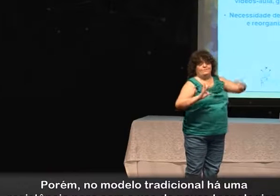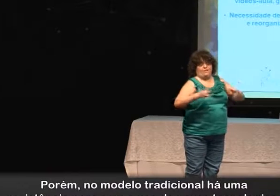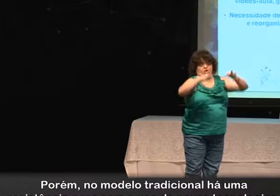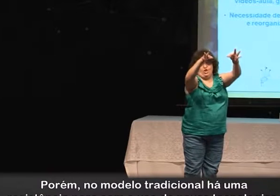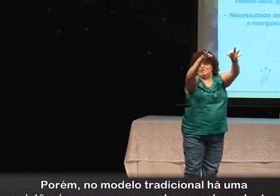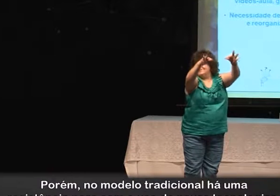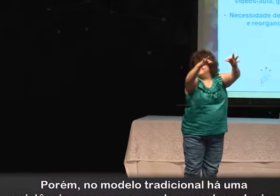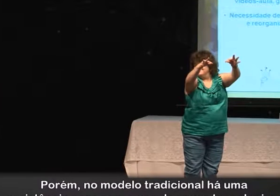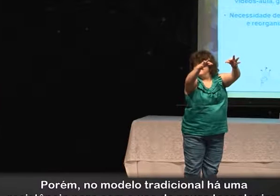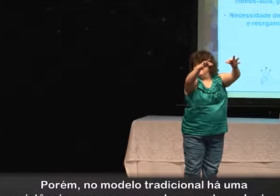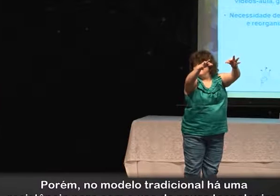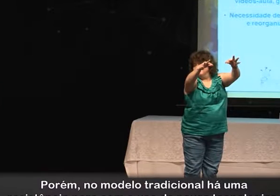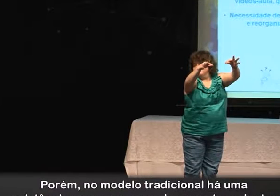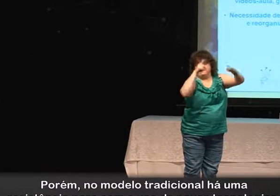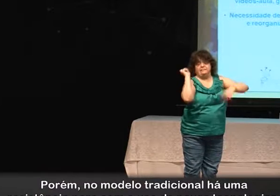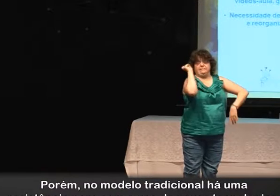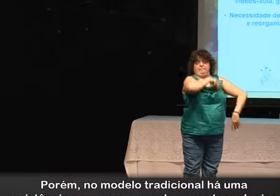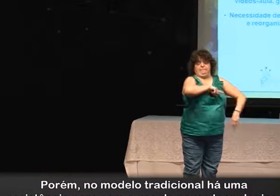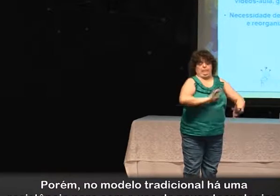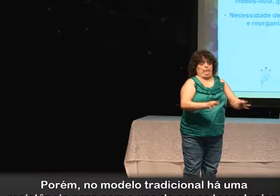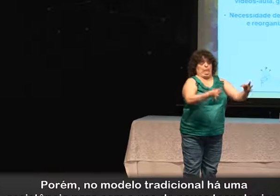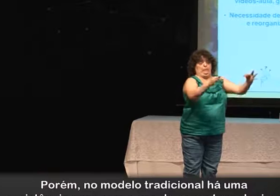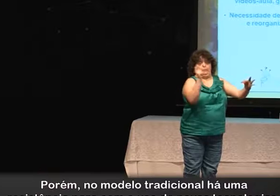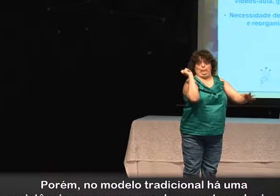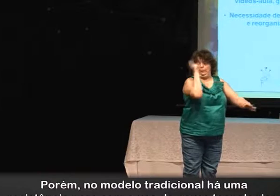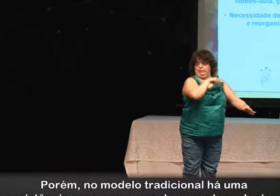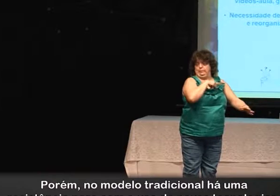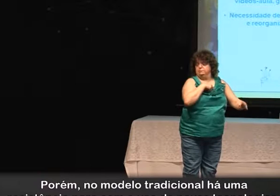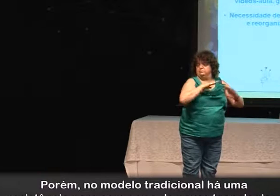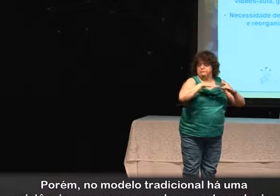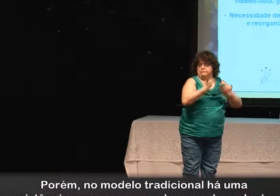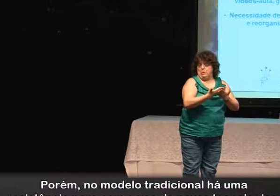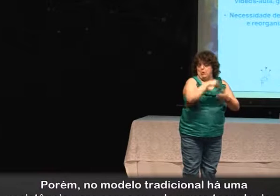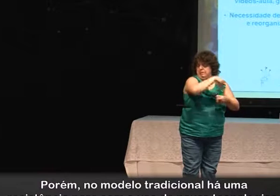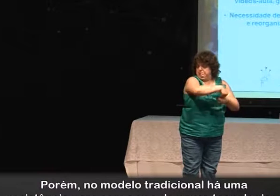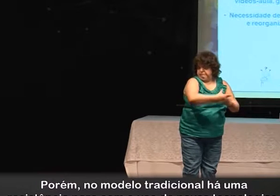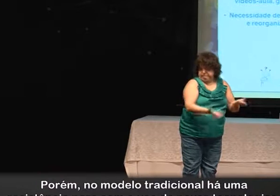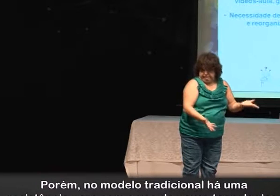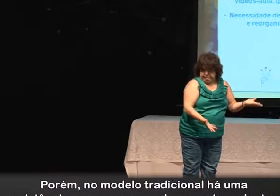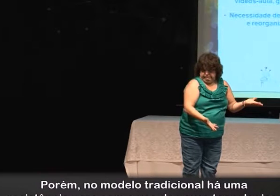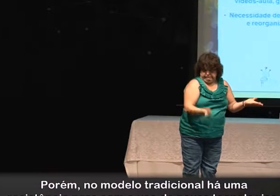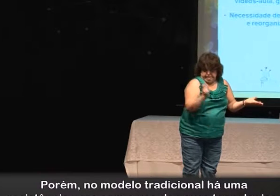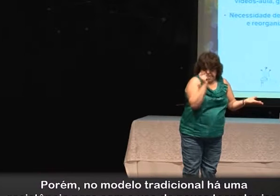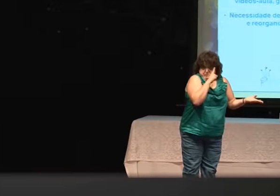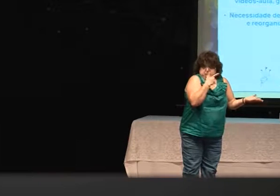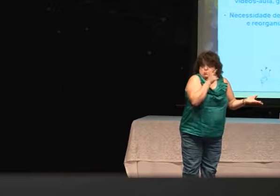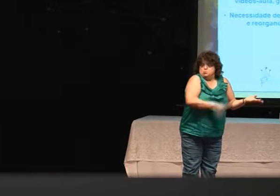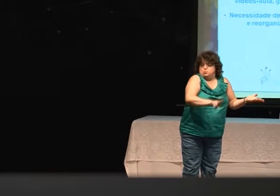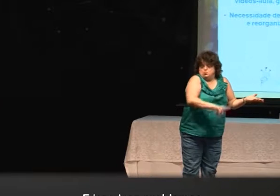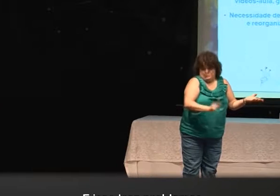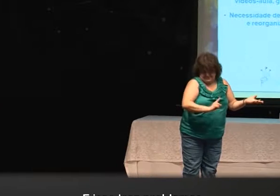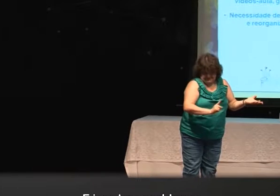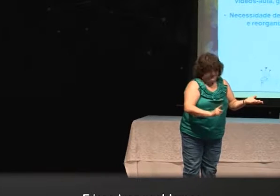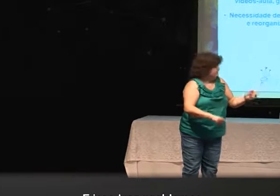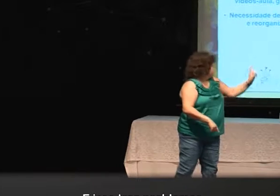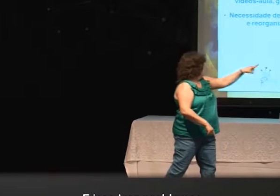Porém, no modelo tradicional não é feito, há uma resistência para o uso de novas tecnologias. E isso